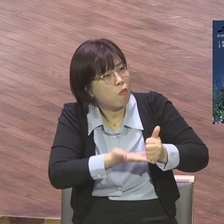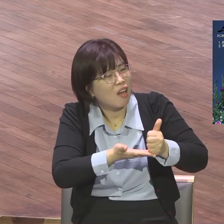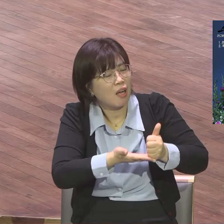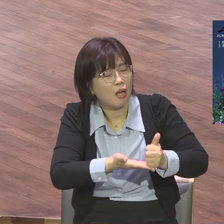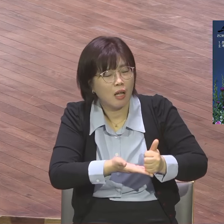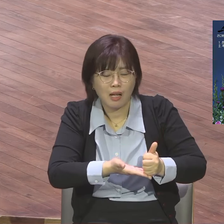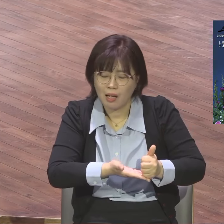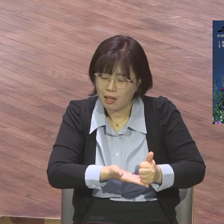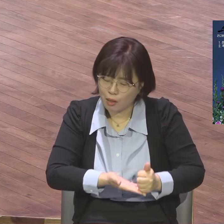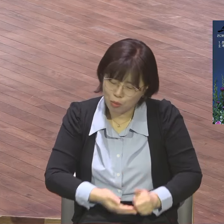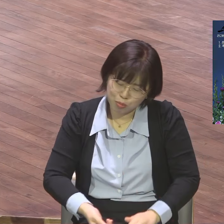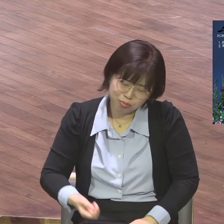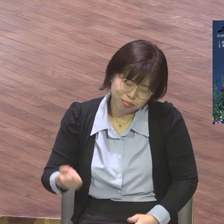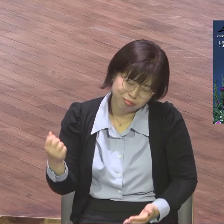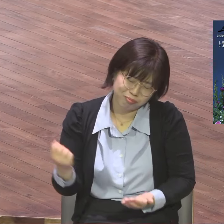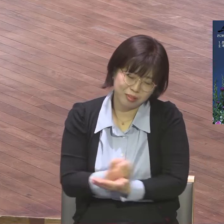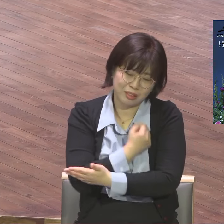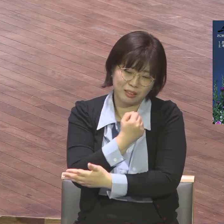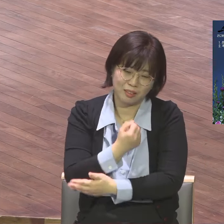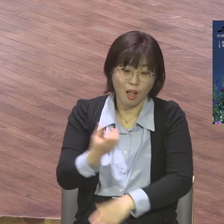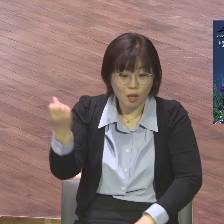몇 살 안 되는 것